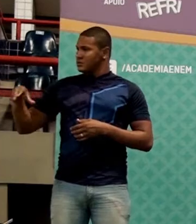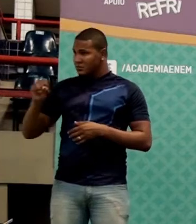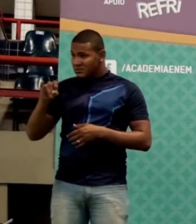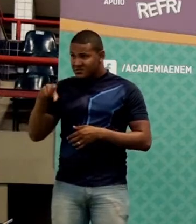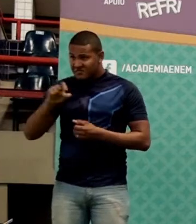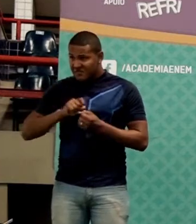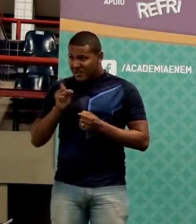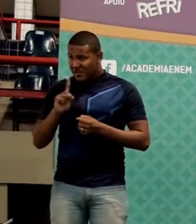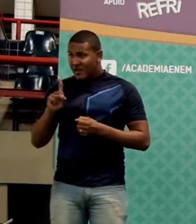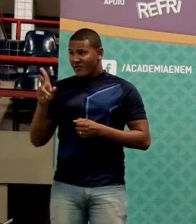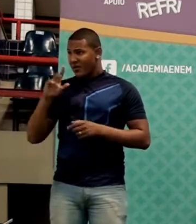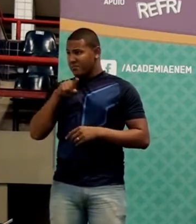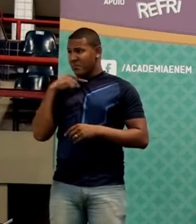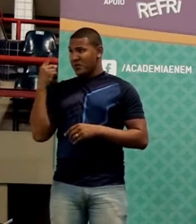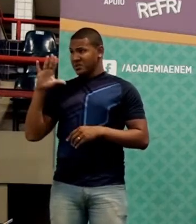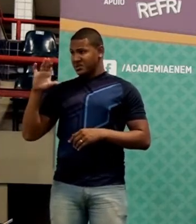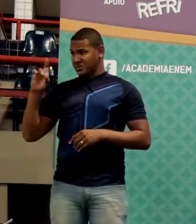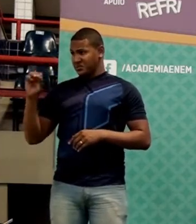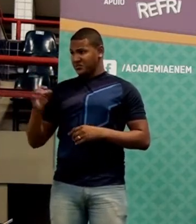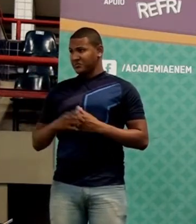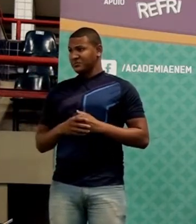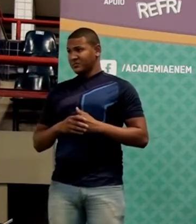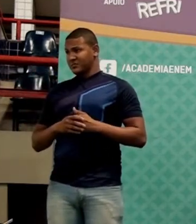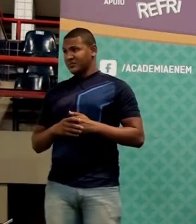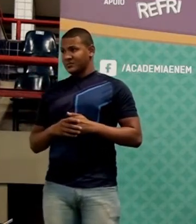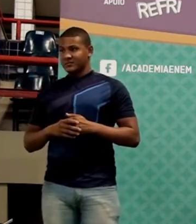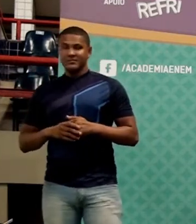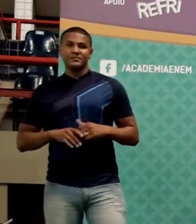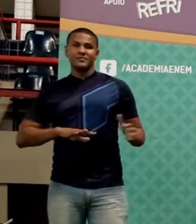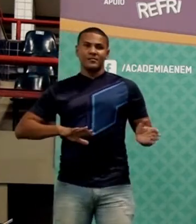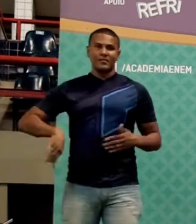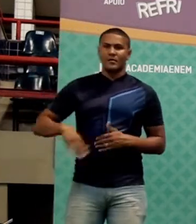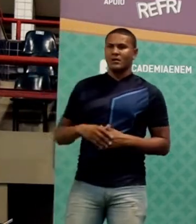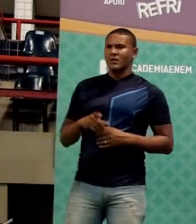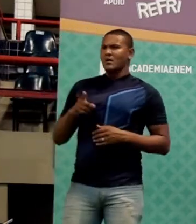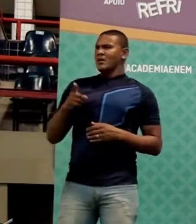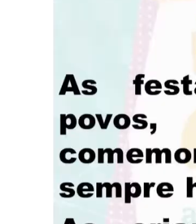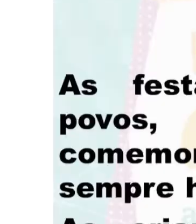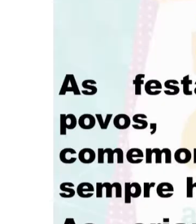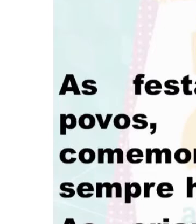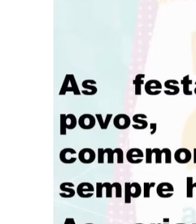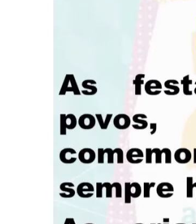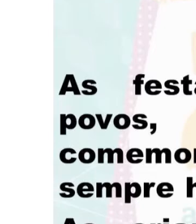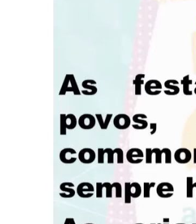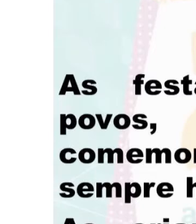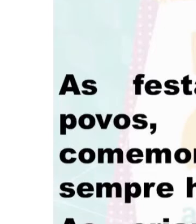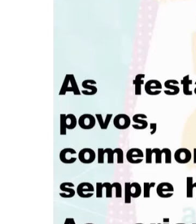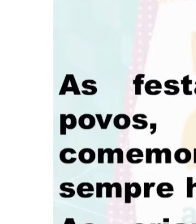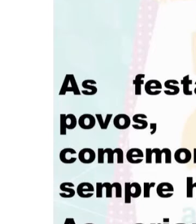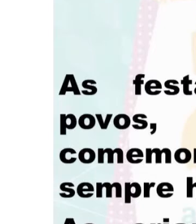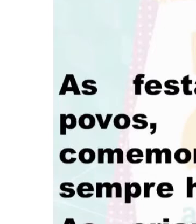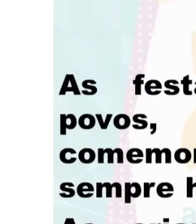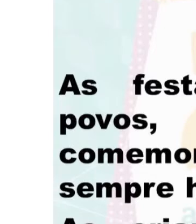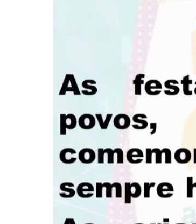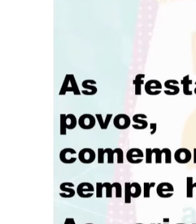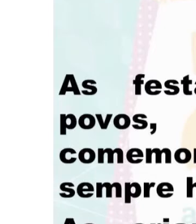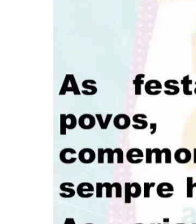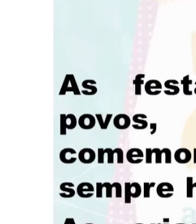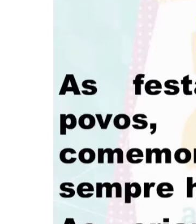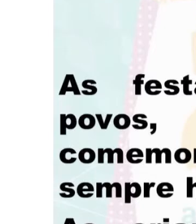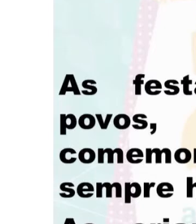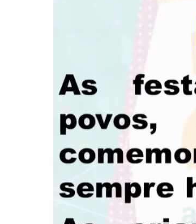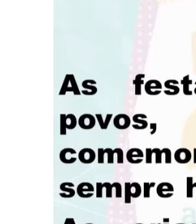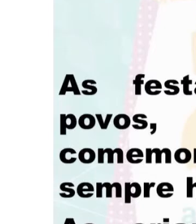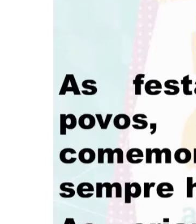cedo. As crianças brincam tanto que parece que nasceram sabendo jogar. Olha,